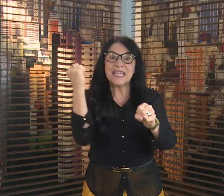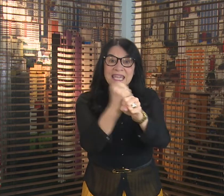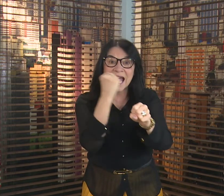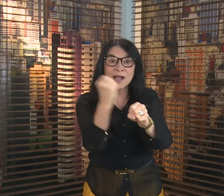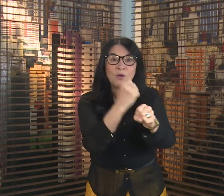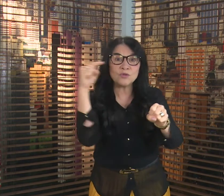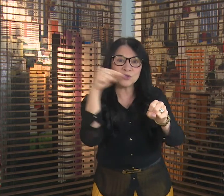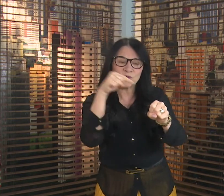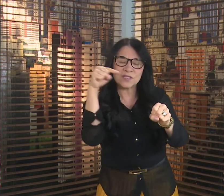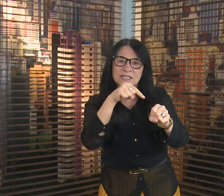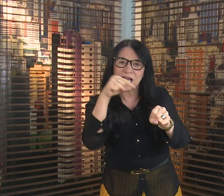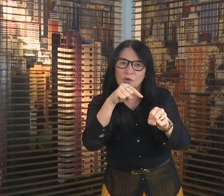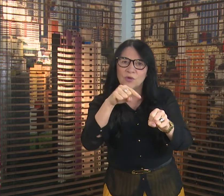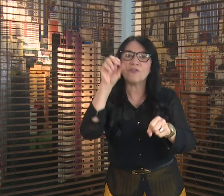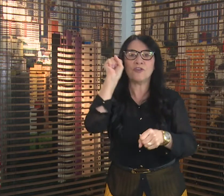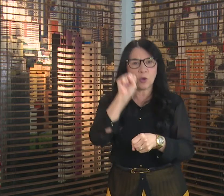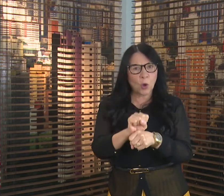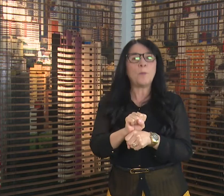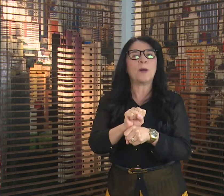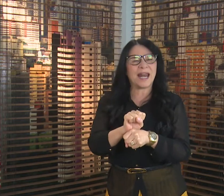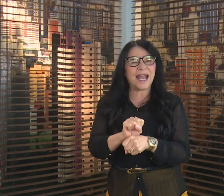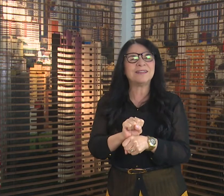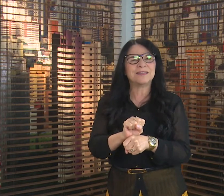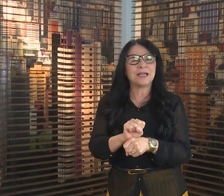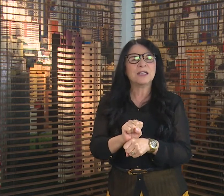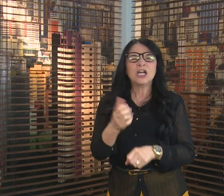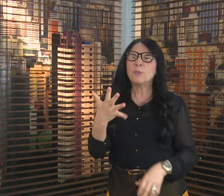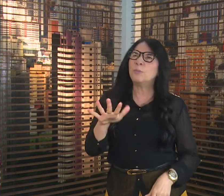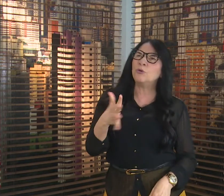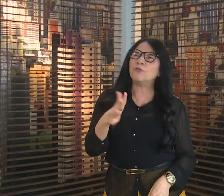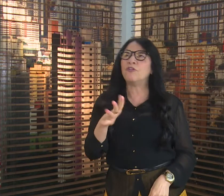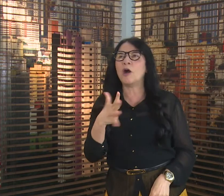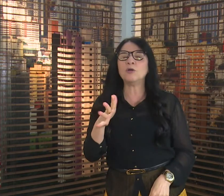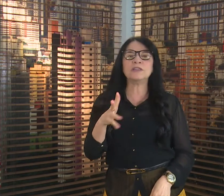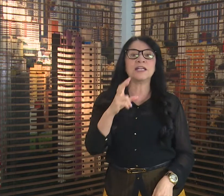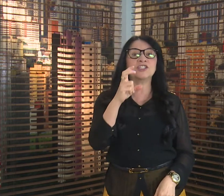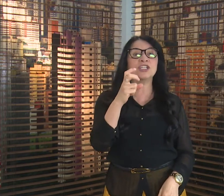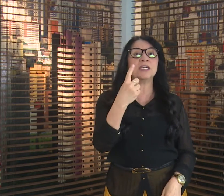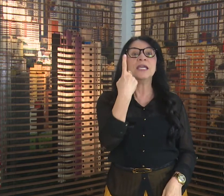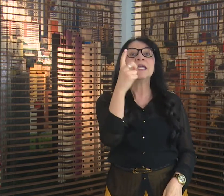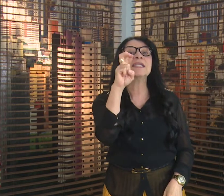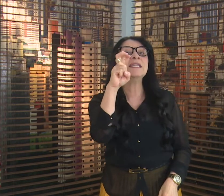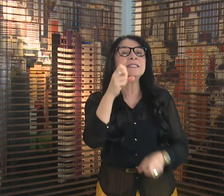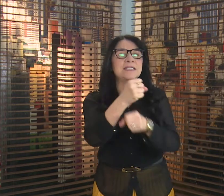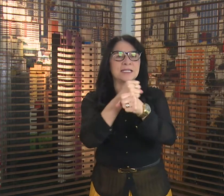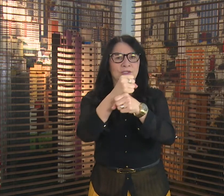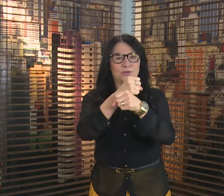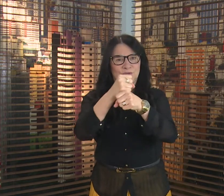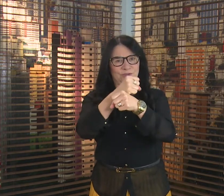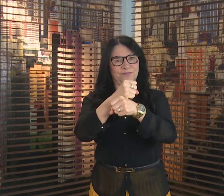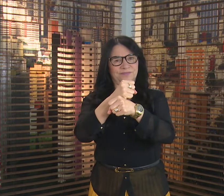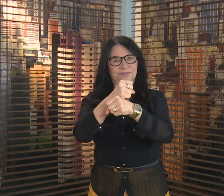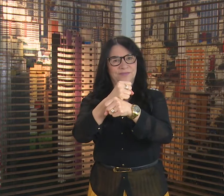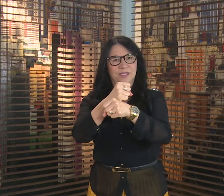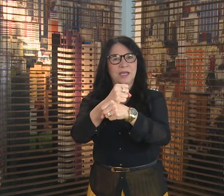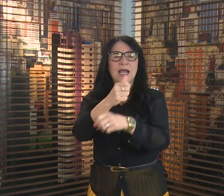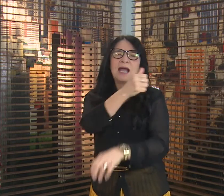E a construção ficou parada por volta de 15 anos,